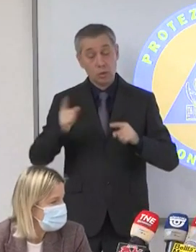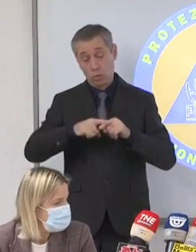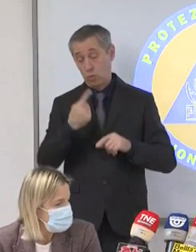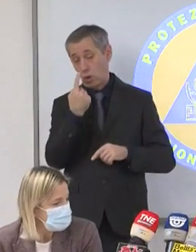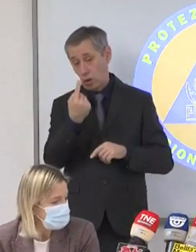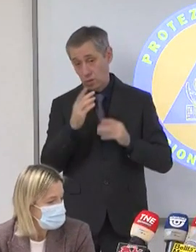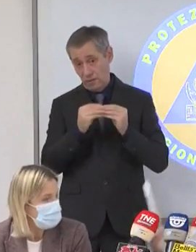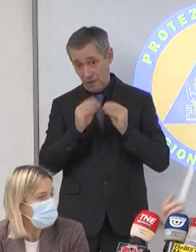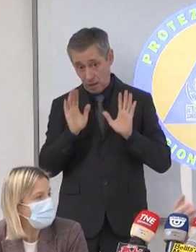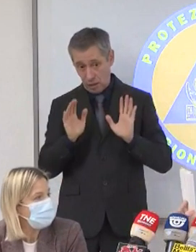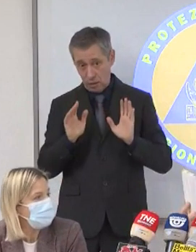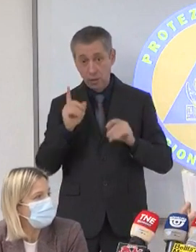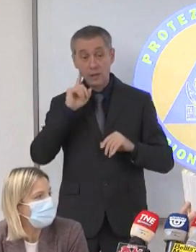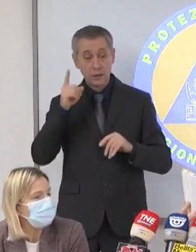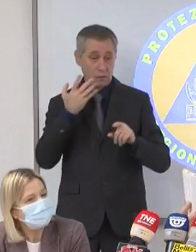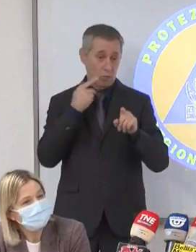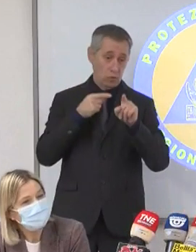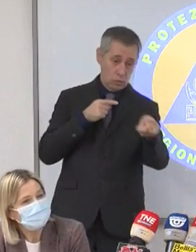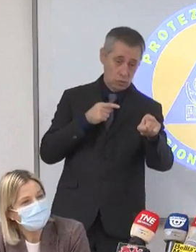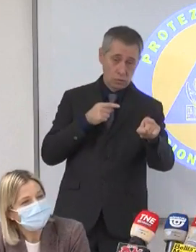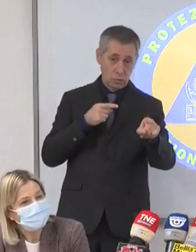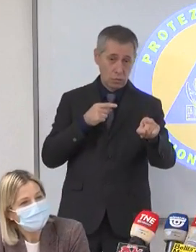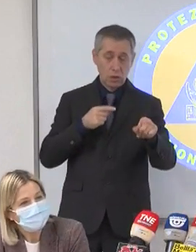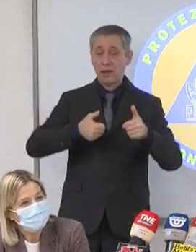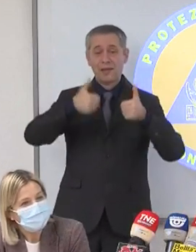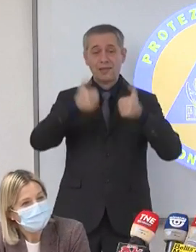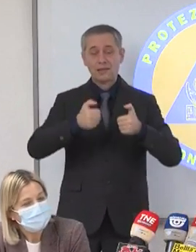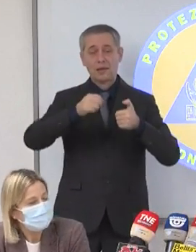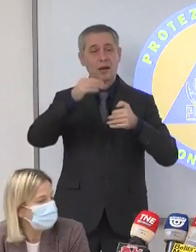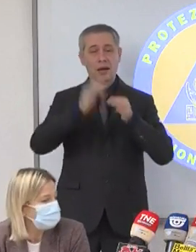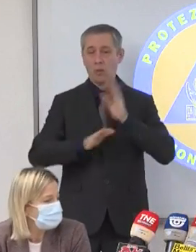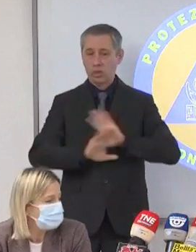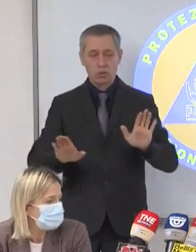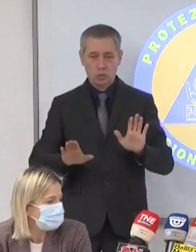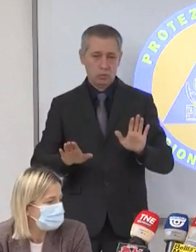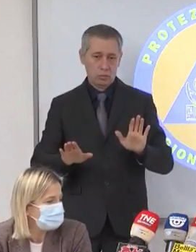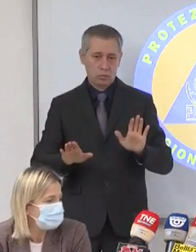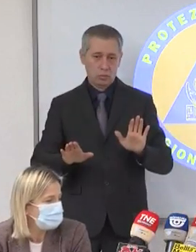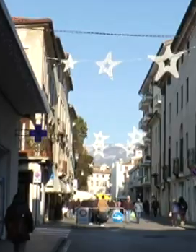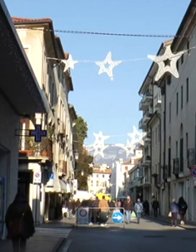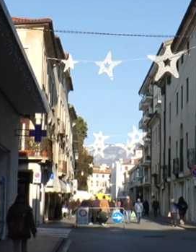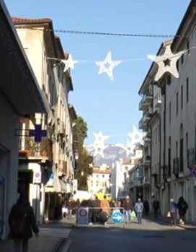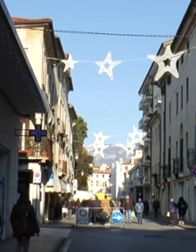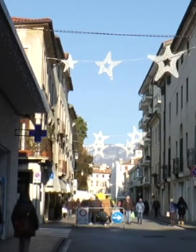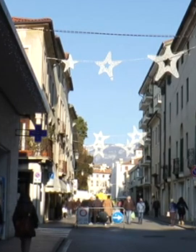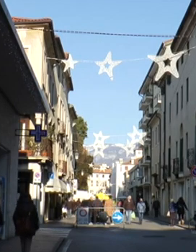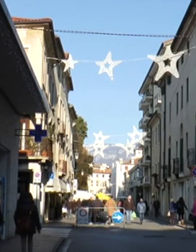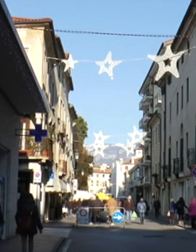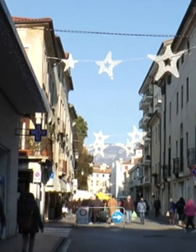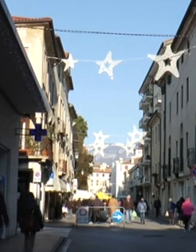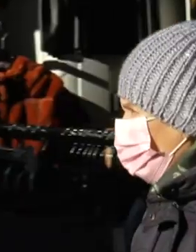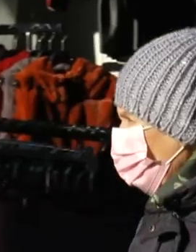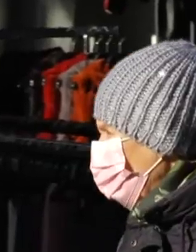luca zaia che entrerà in vigore già da sabato e sarà operativa fino al 16 gennaio nel provvedimento spicca l'uso obbligatorio